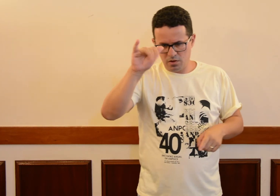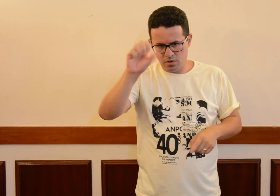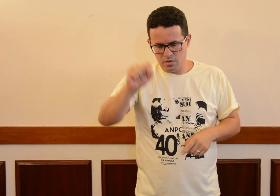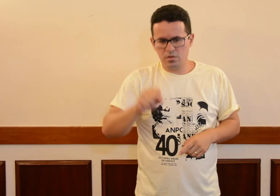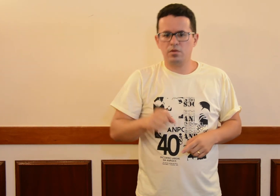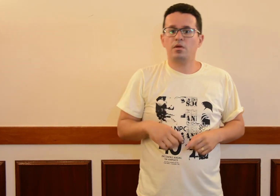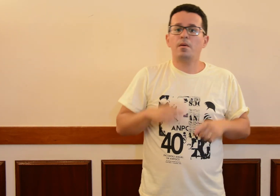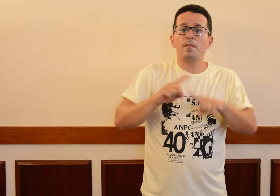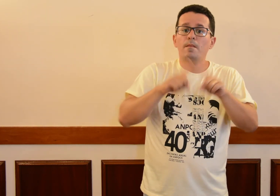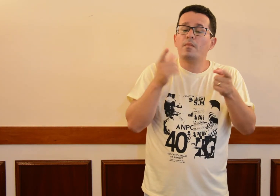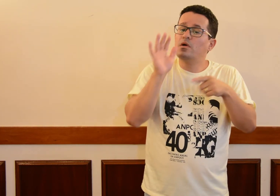contribui